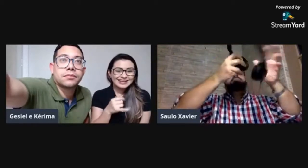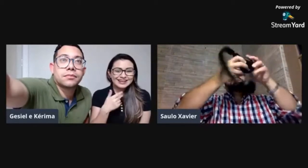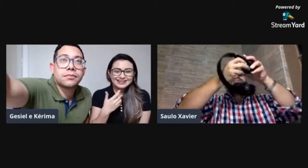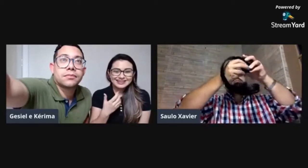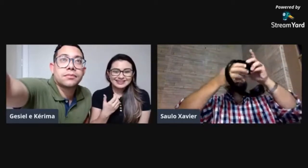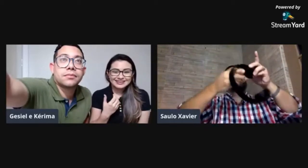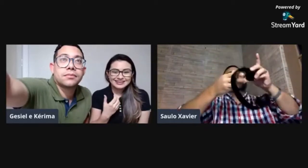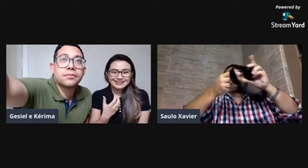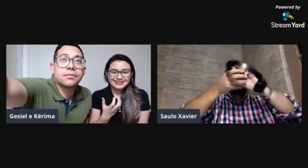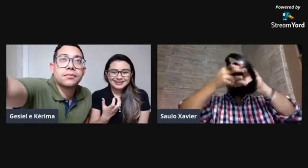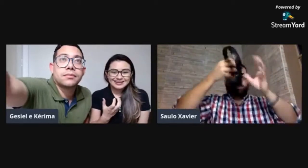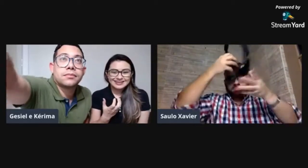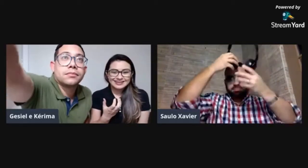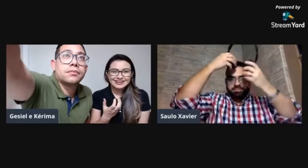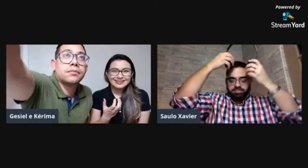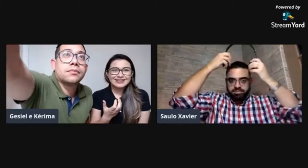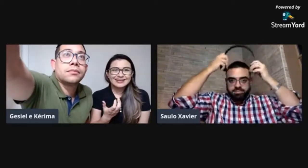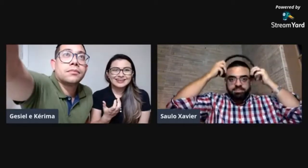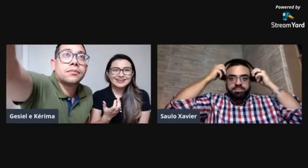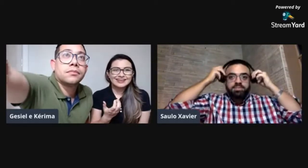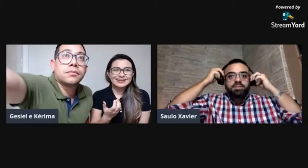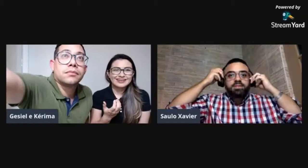Tá.